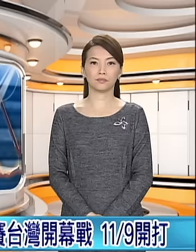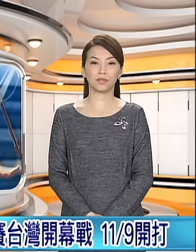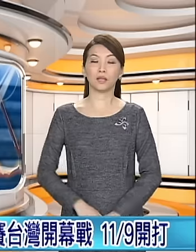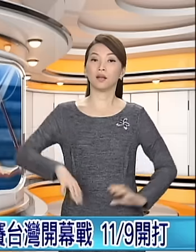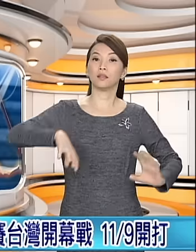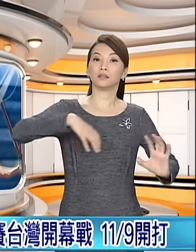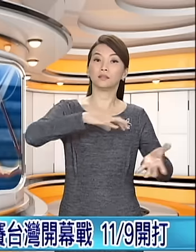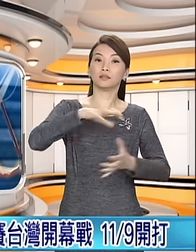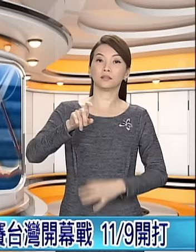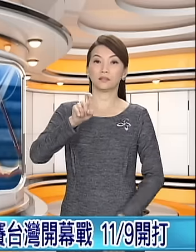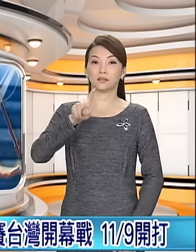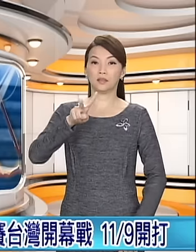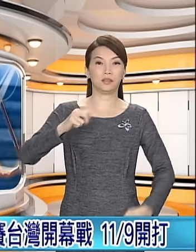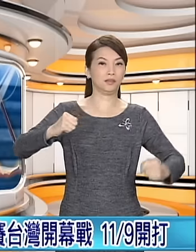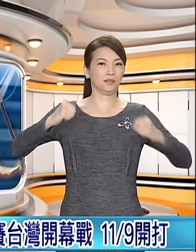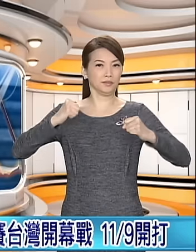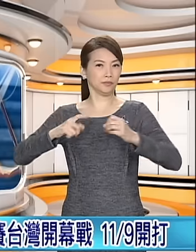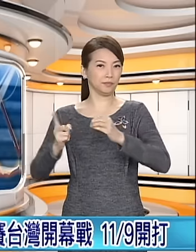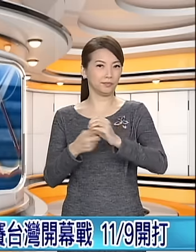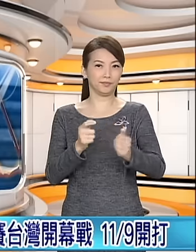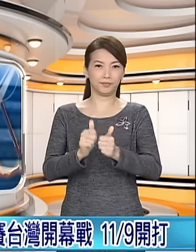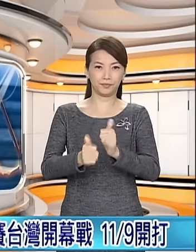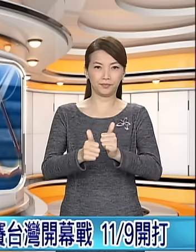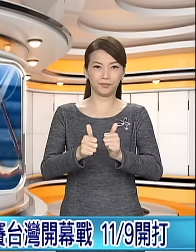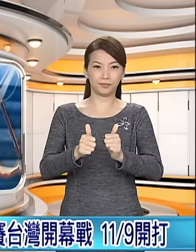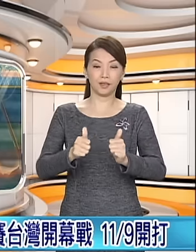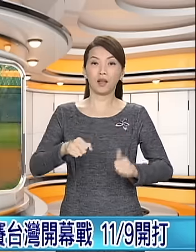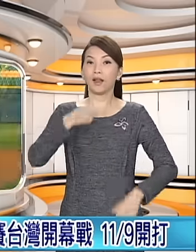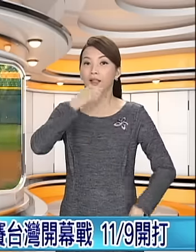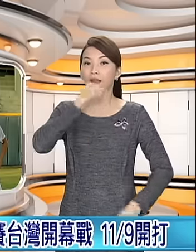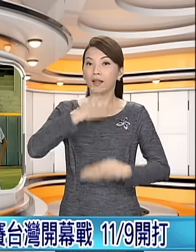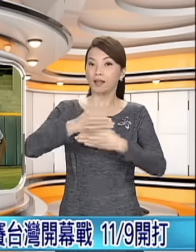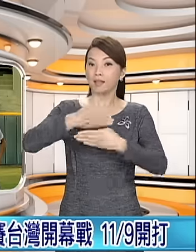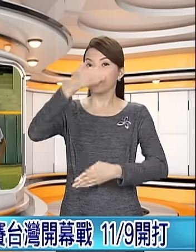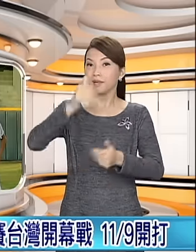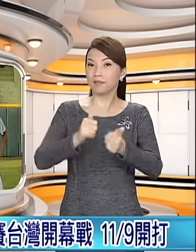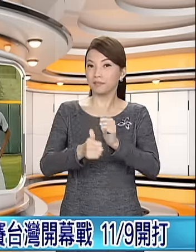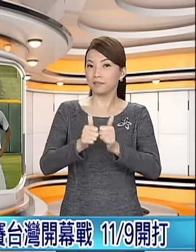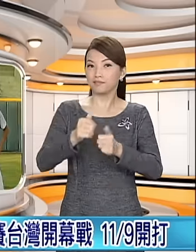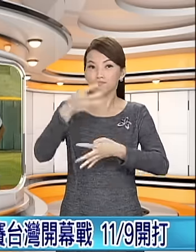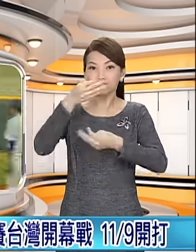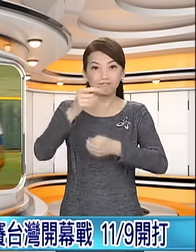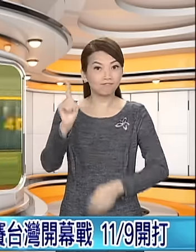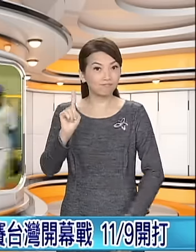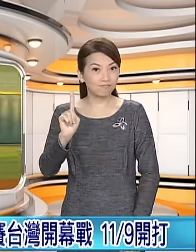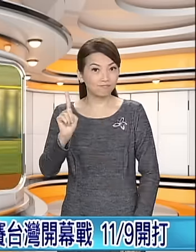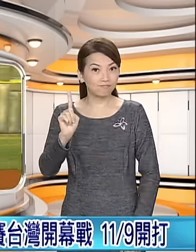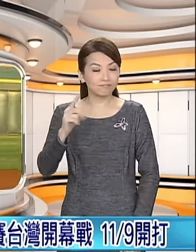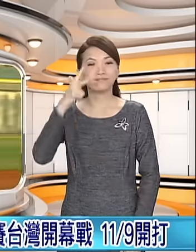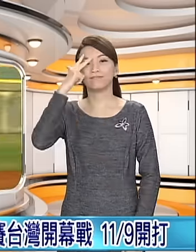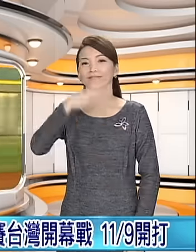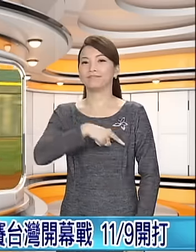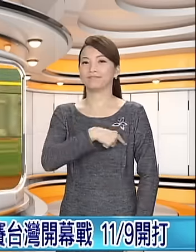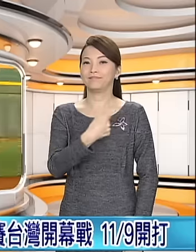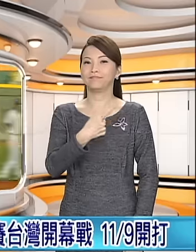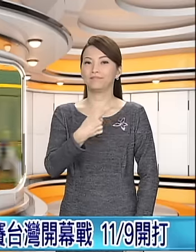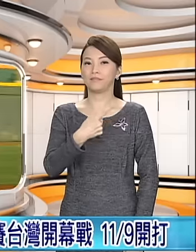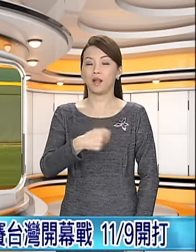体育消息来看世界十二强棒球赛台湾开幕战下周一开打中华队